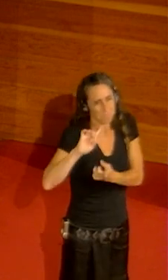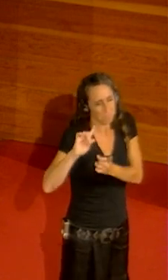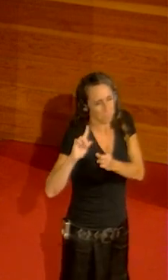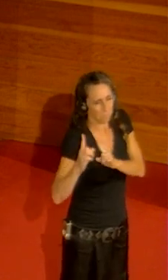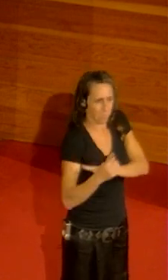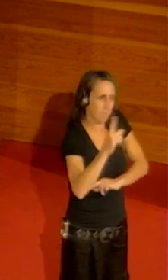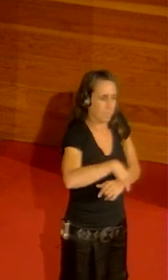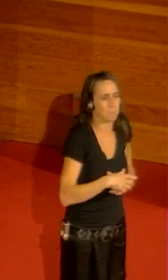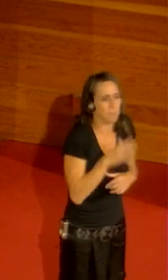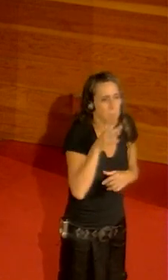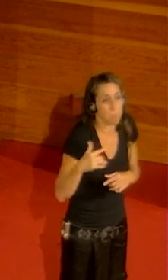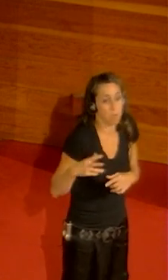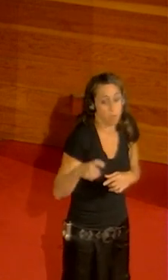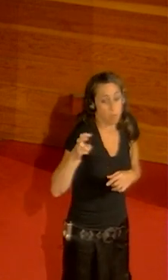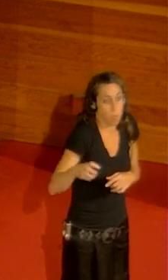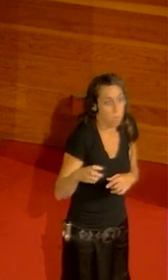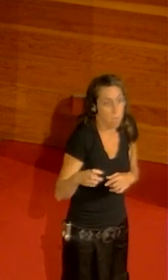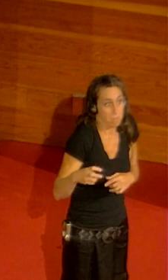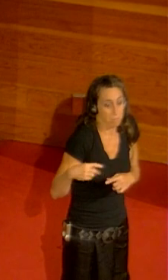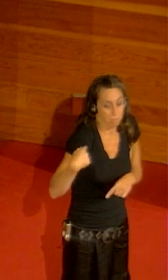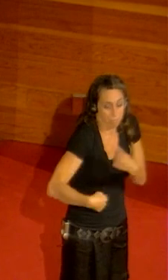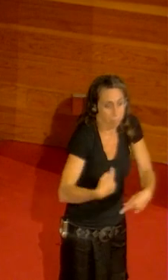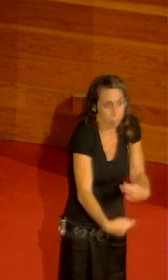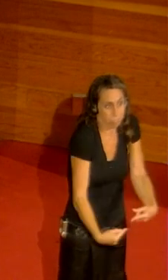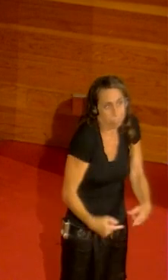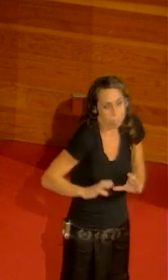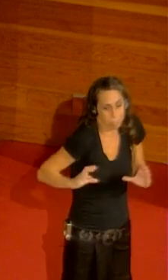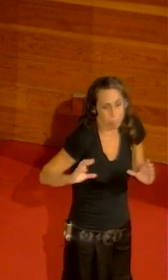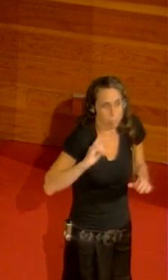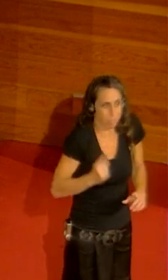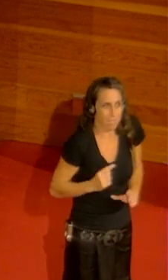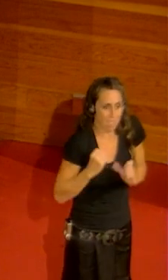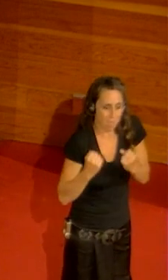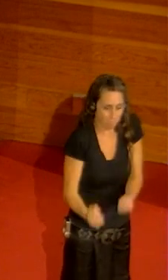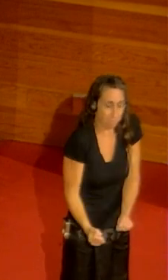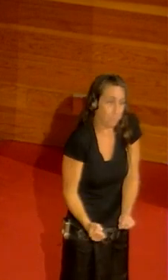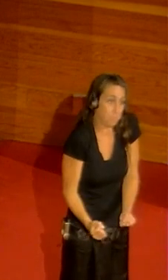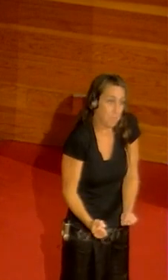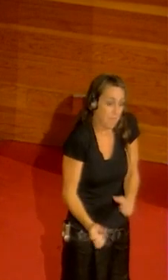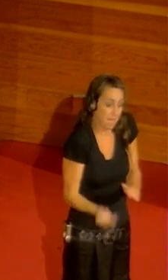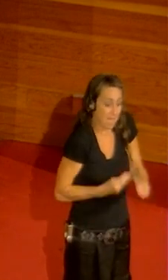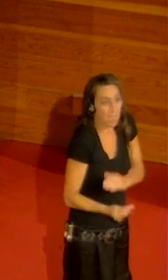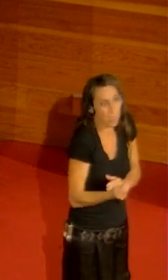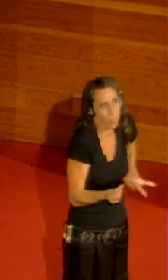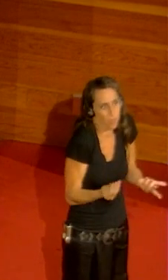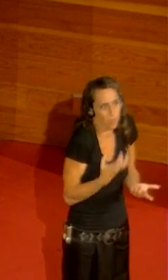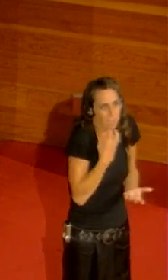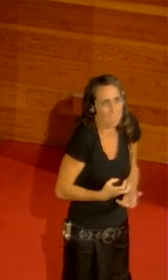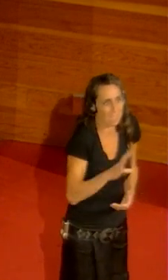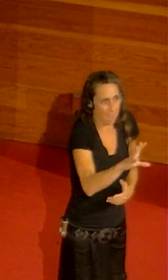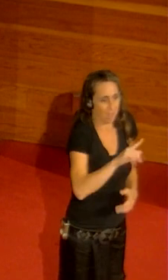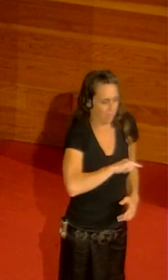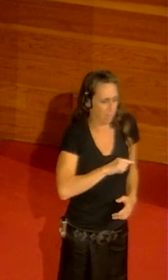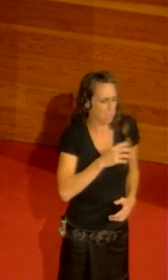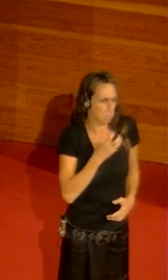Ultra ortodoxos han nacido en Israel como potencia política económica y se sienten cada vez más israelíes Y entonces las